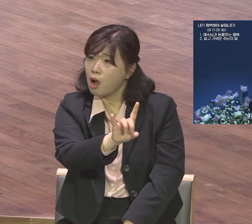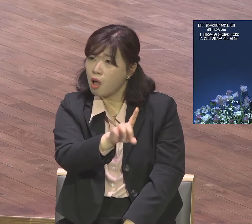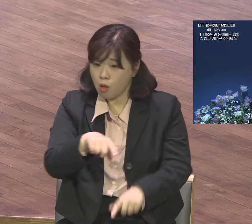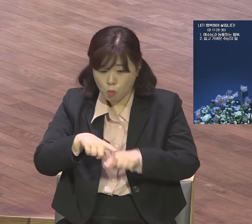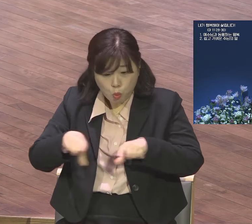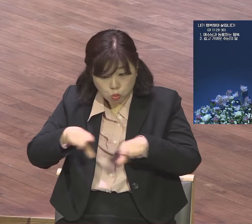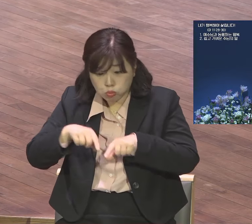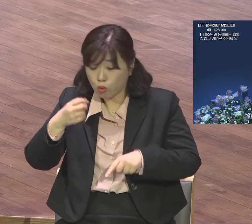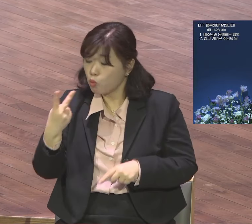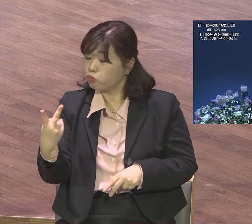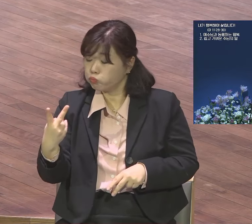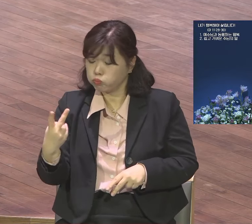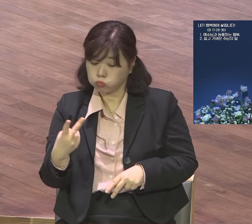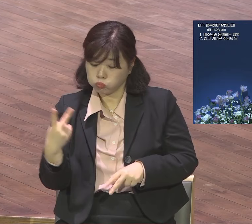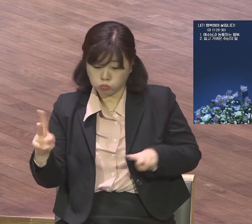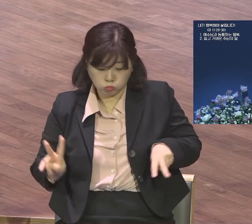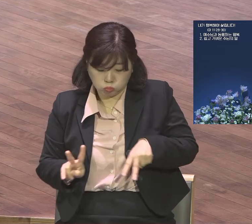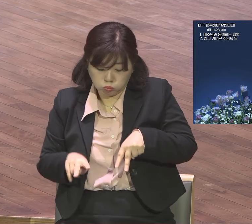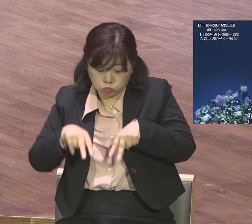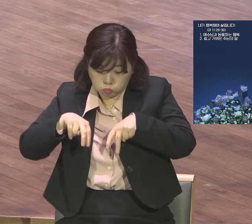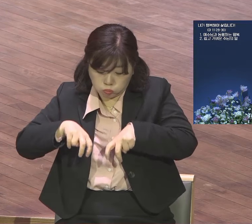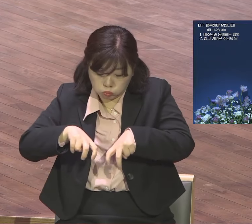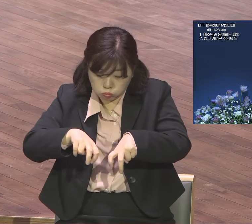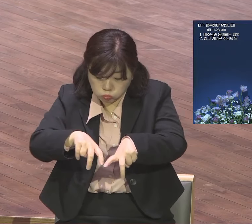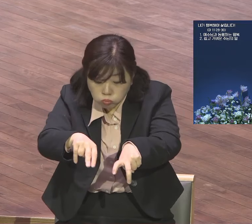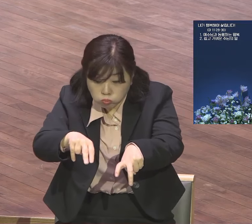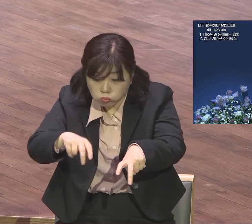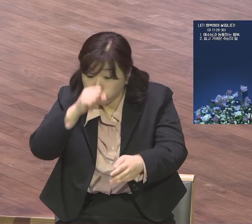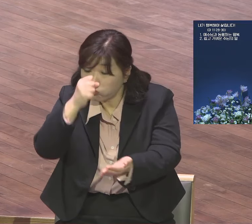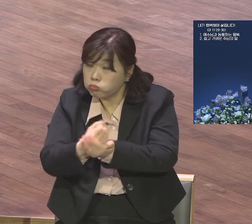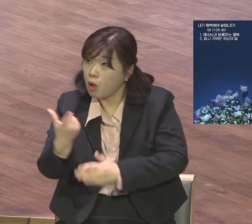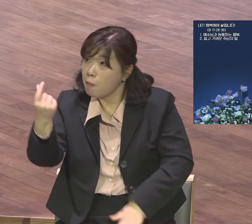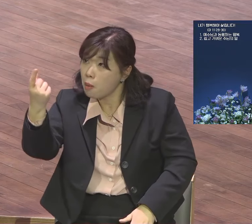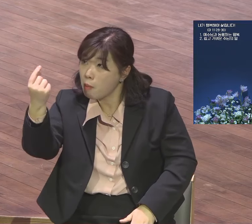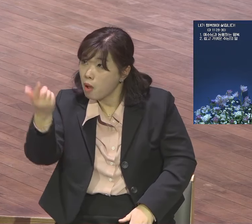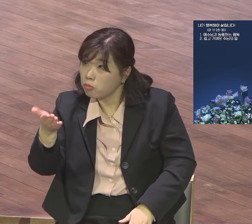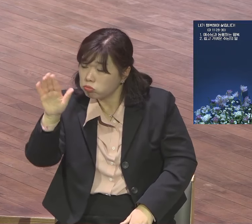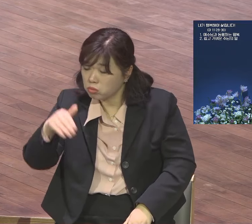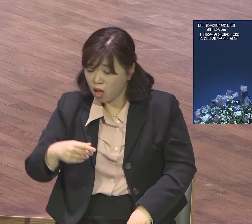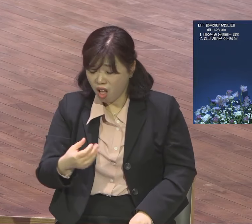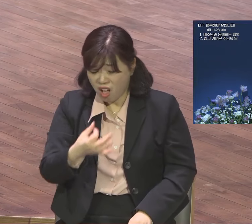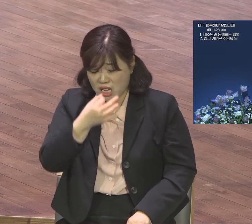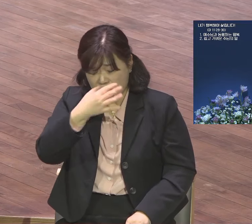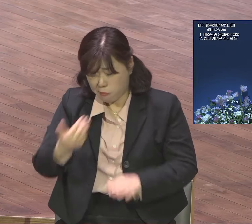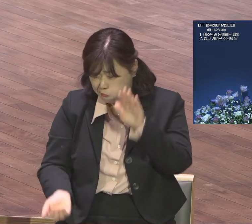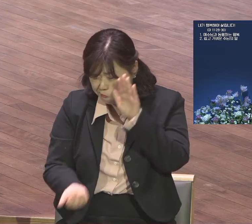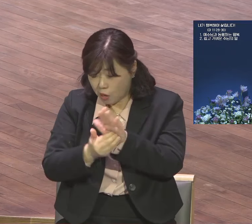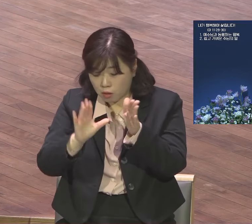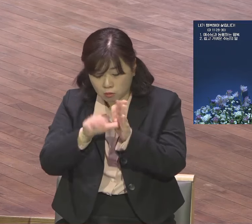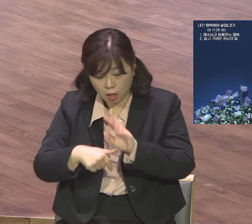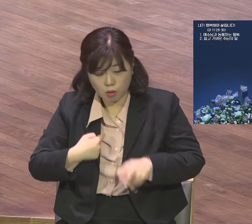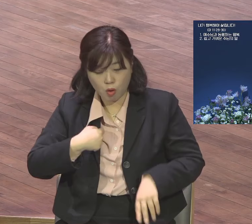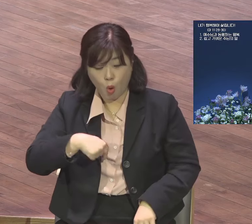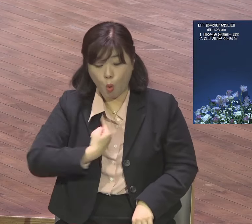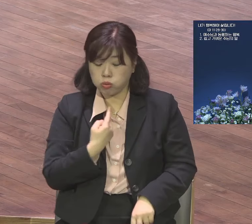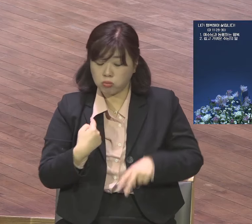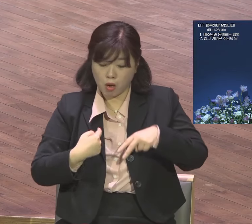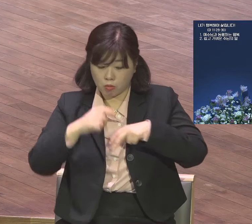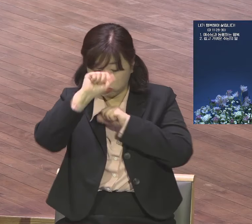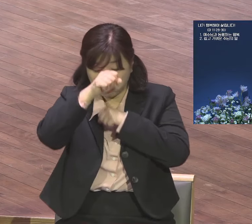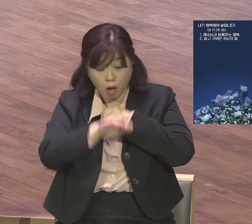했던 시기에 주님께서 왜 저와 함께 하지 않으셨는지 그 이유를 모르겠습니다.